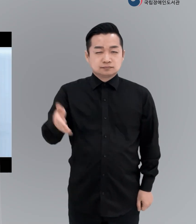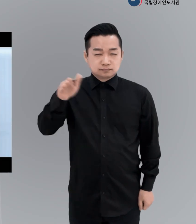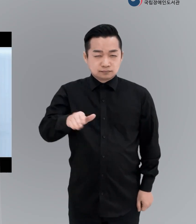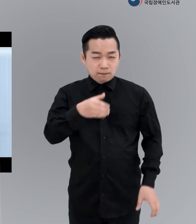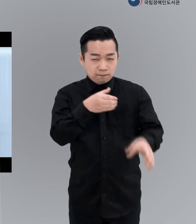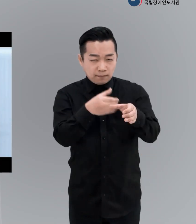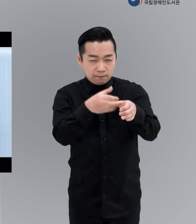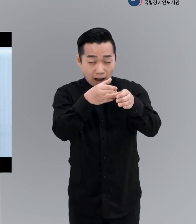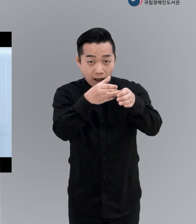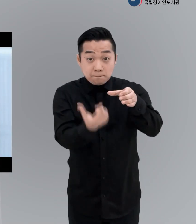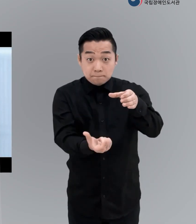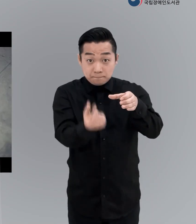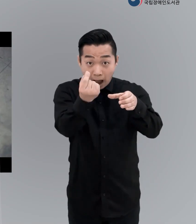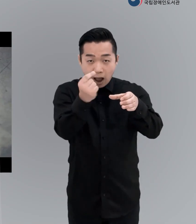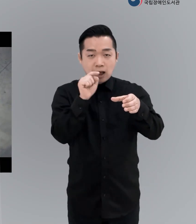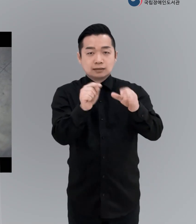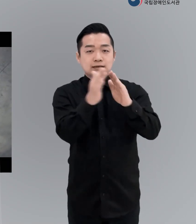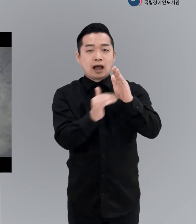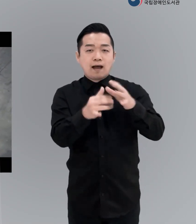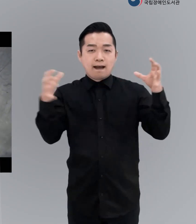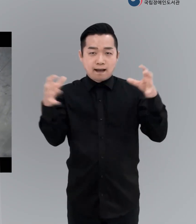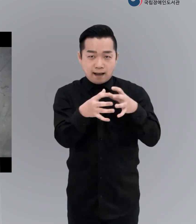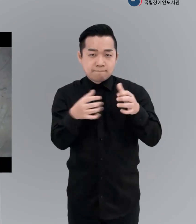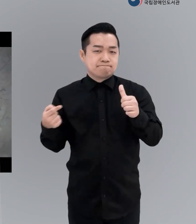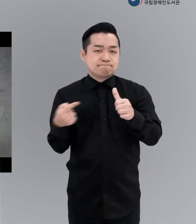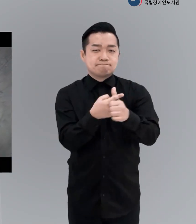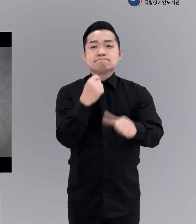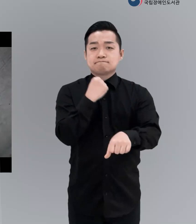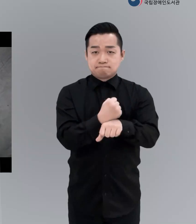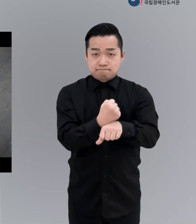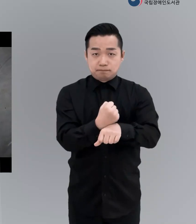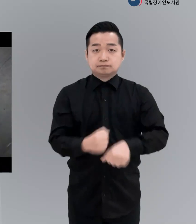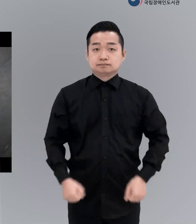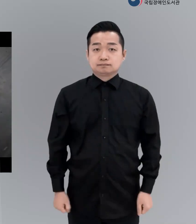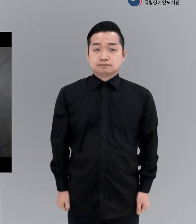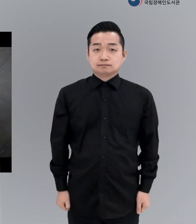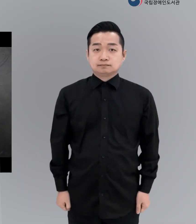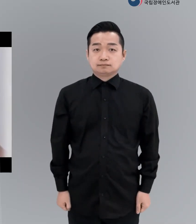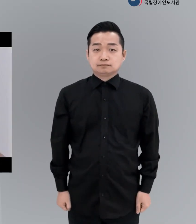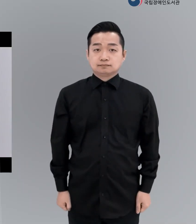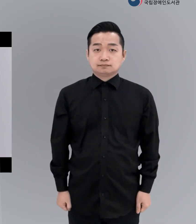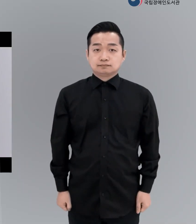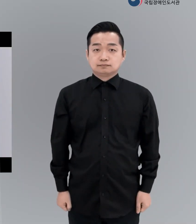But for those who resist, swiftly end their bloodline.